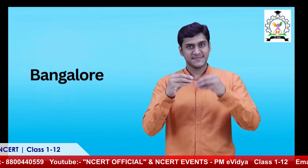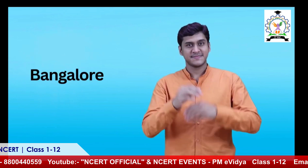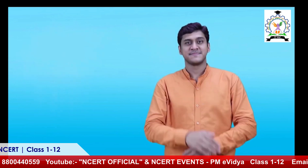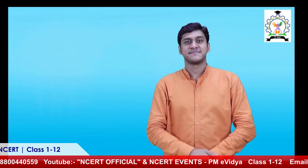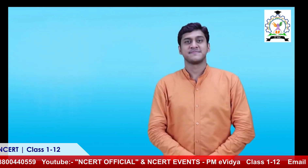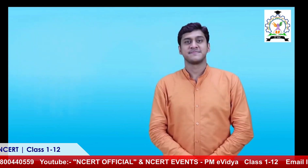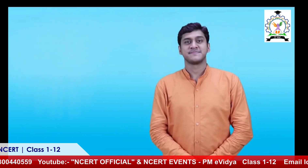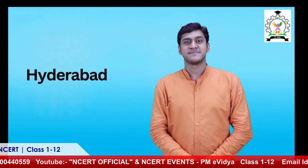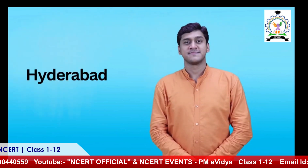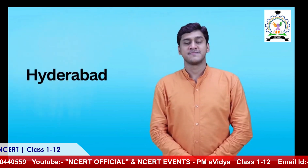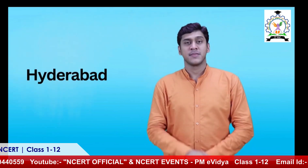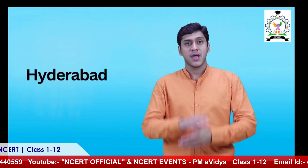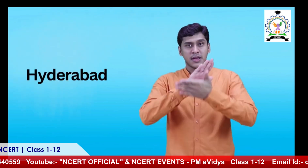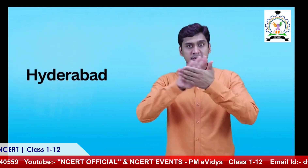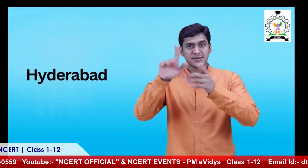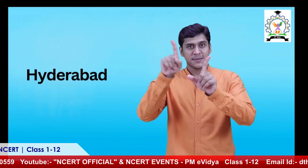बेंगलोर,